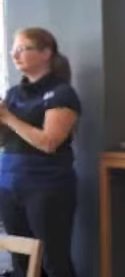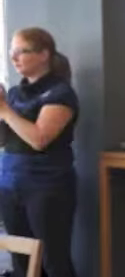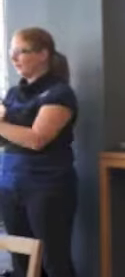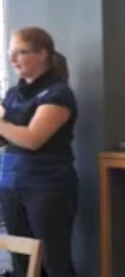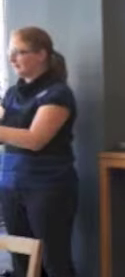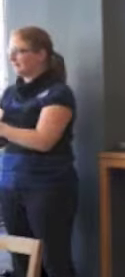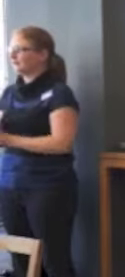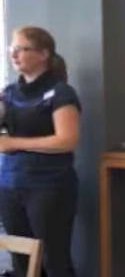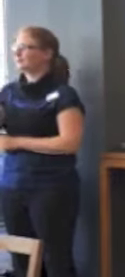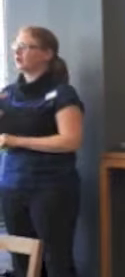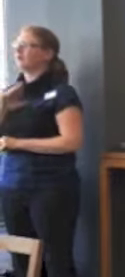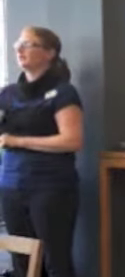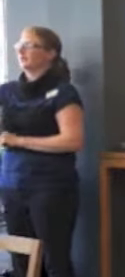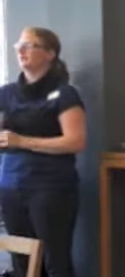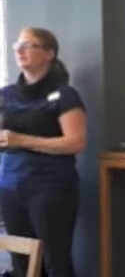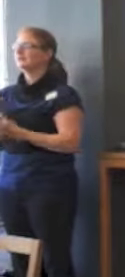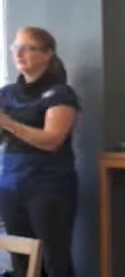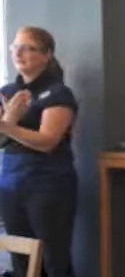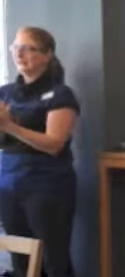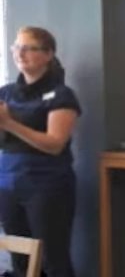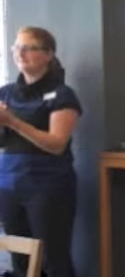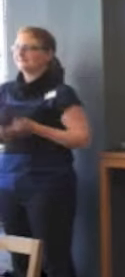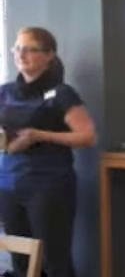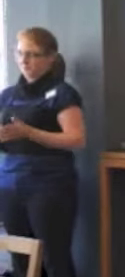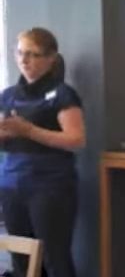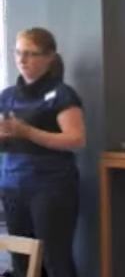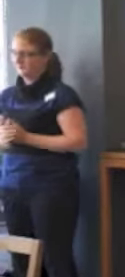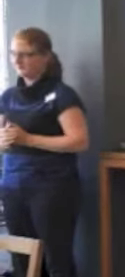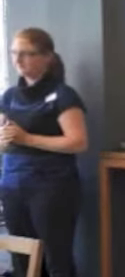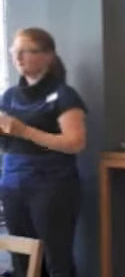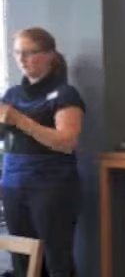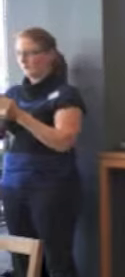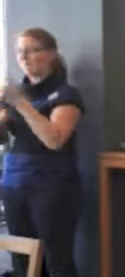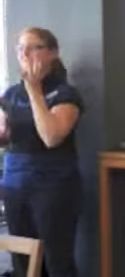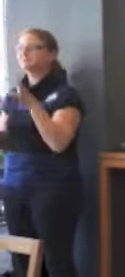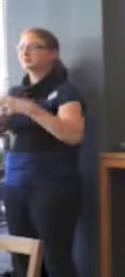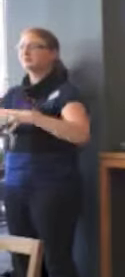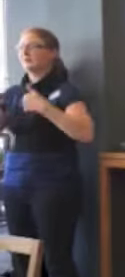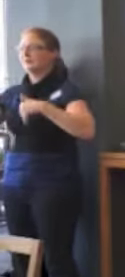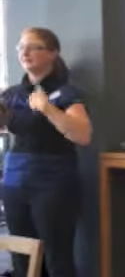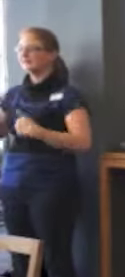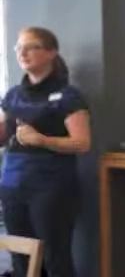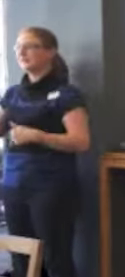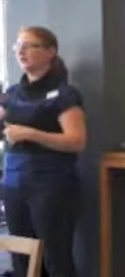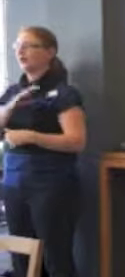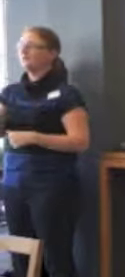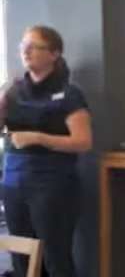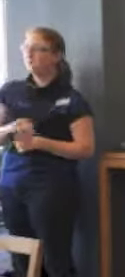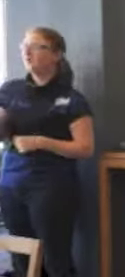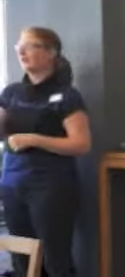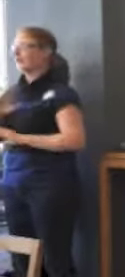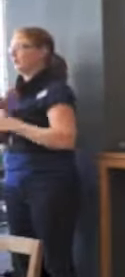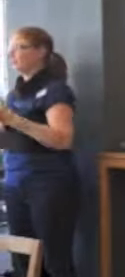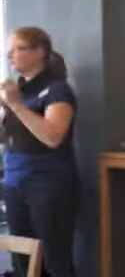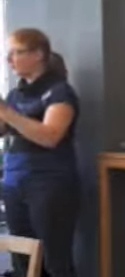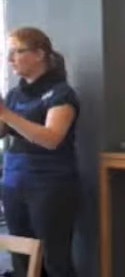det är klart att det är så att många av de här individerna och grupperna har få eller kanske inga möjligheter att direkt få ett